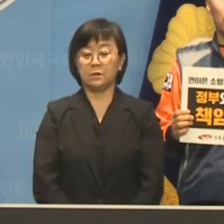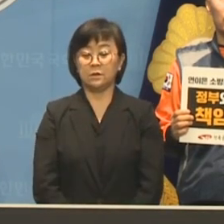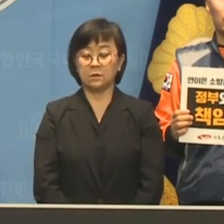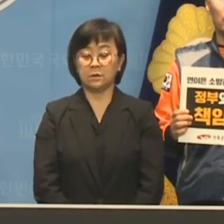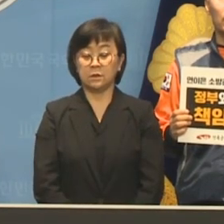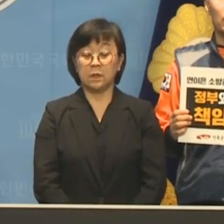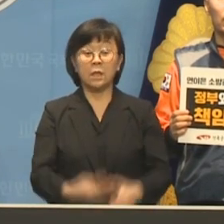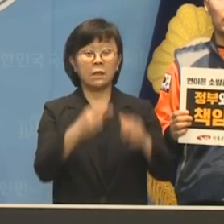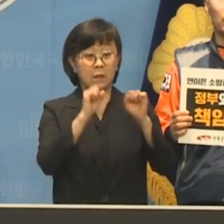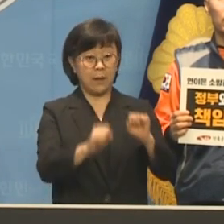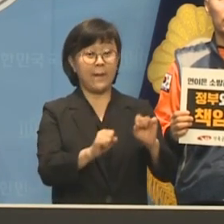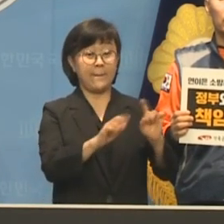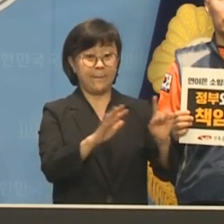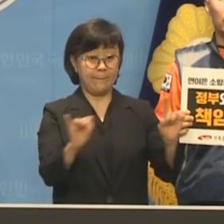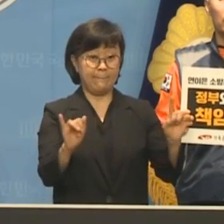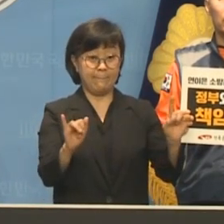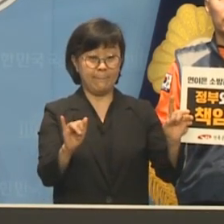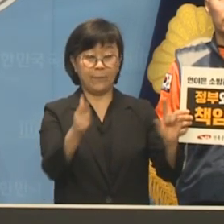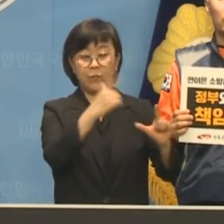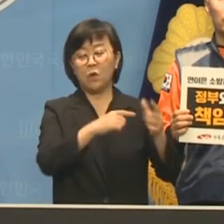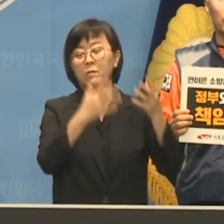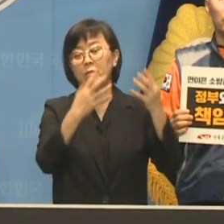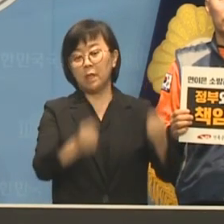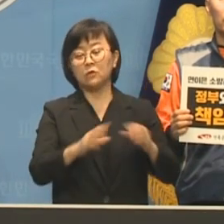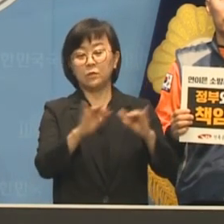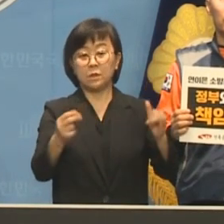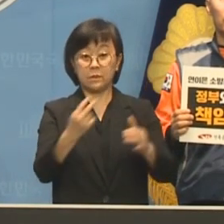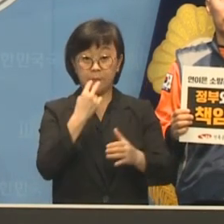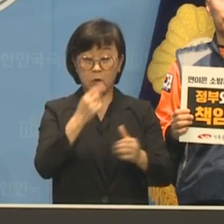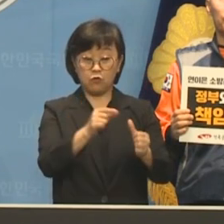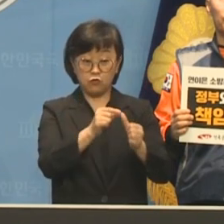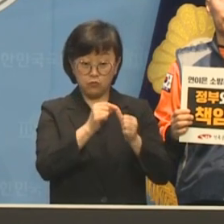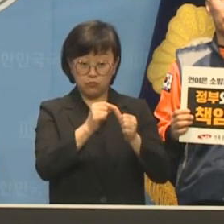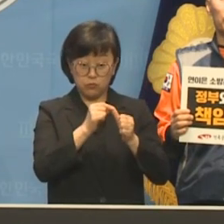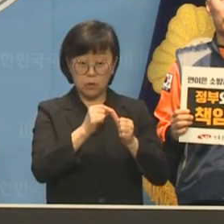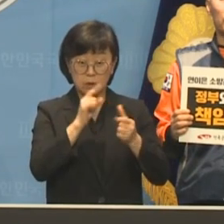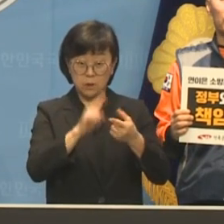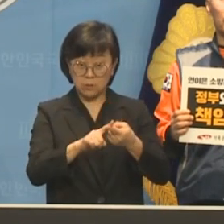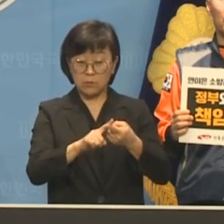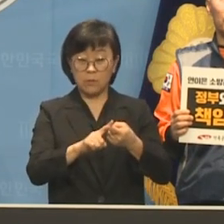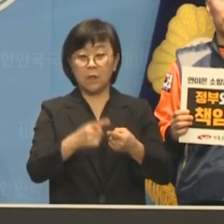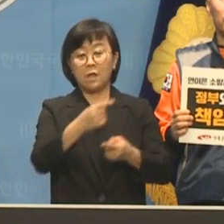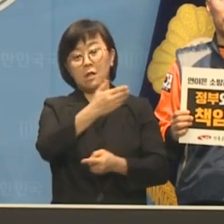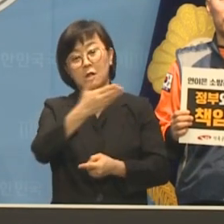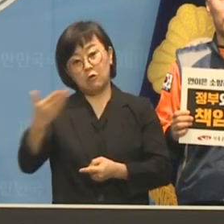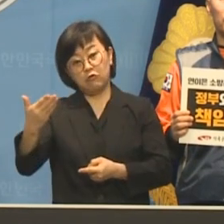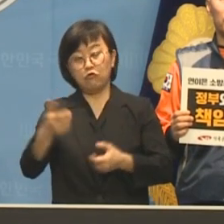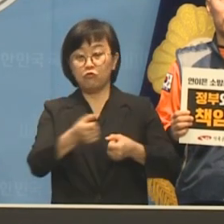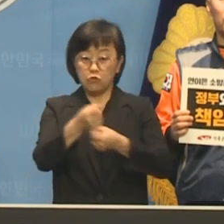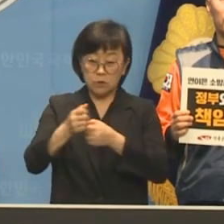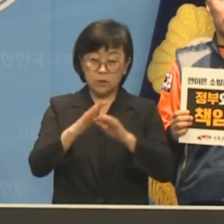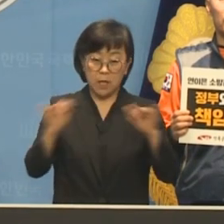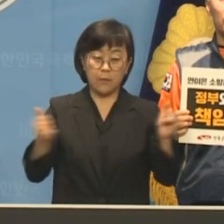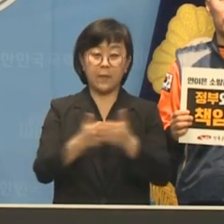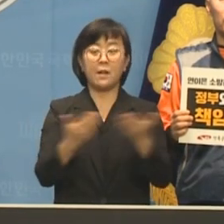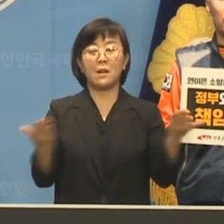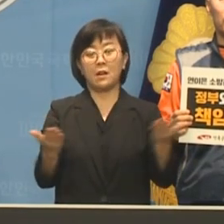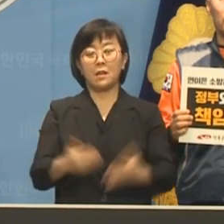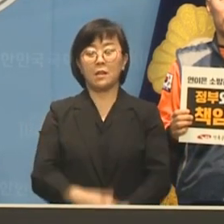살아서 한 명이라도 더 많은 국민의 생명을 구하는 것이 소방관의 소임입니다.